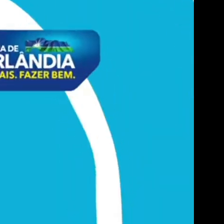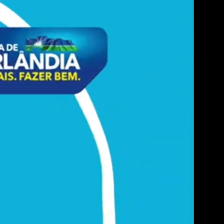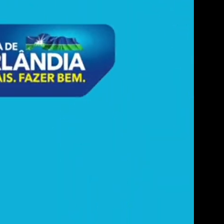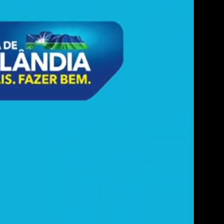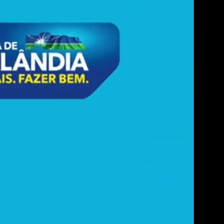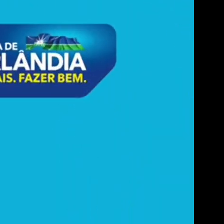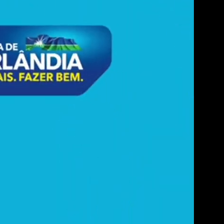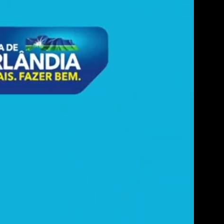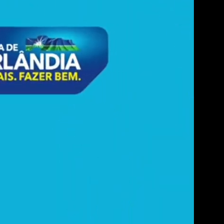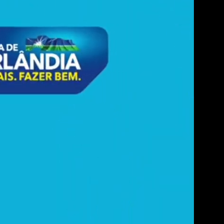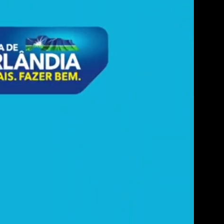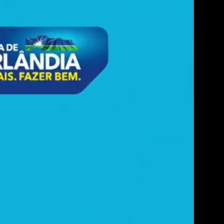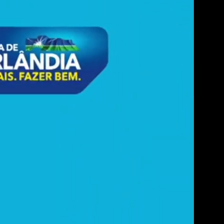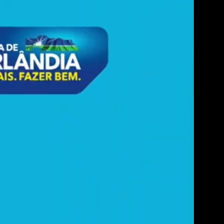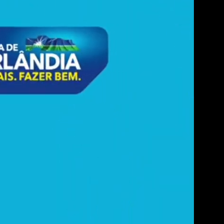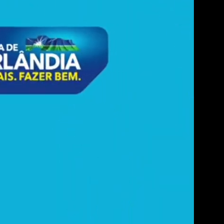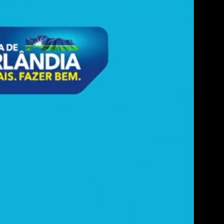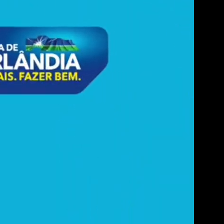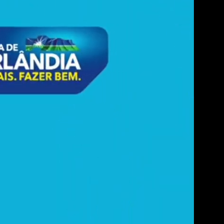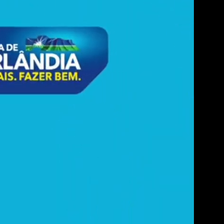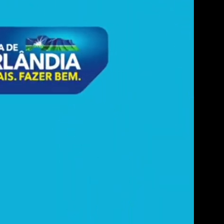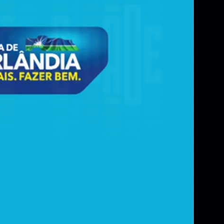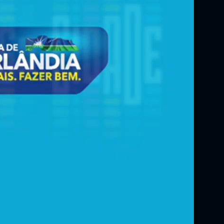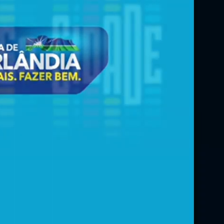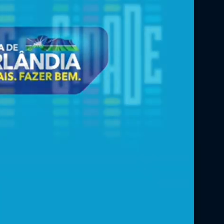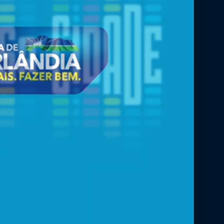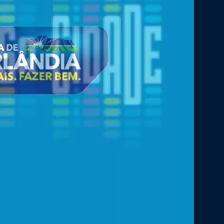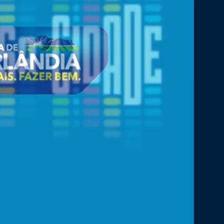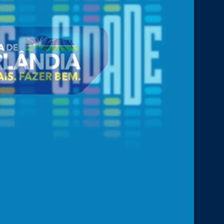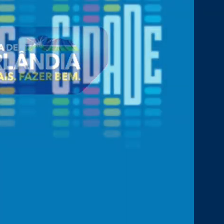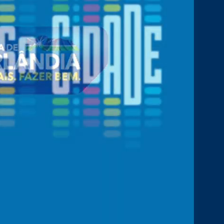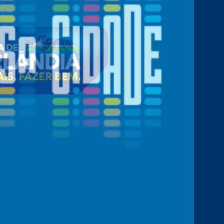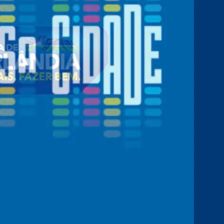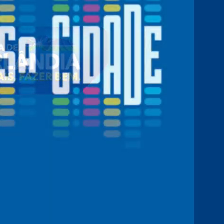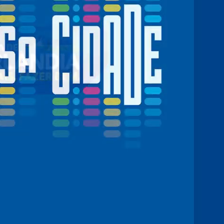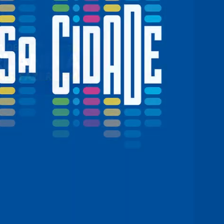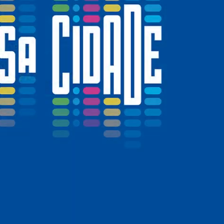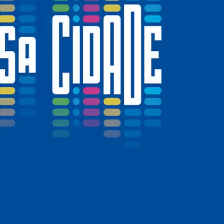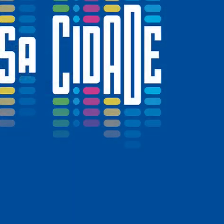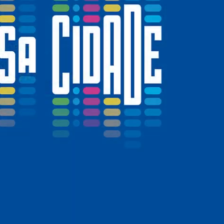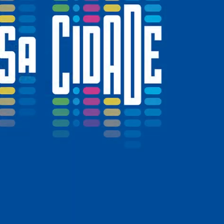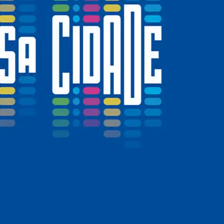Continue conosco no portal da Prefeitura e nas redes sociais.